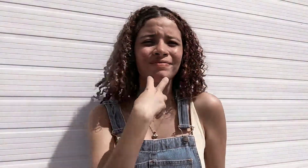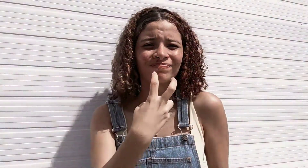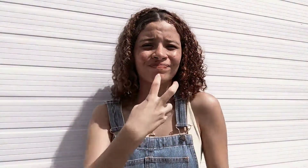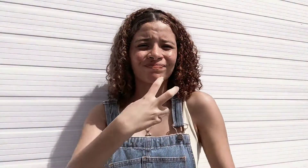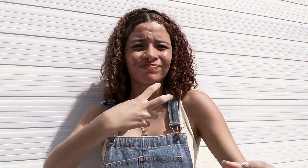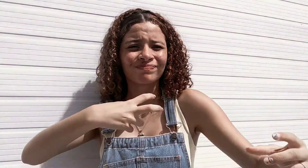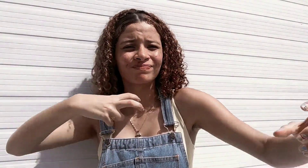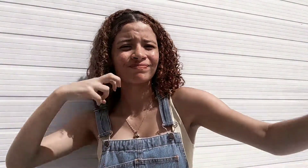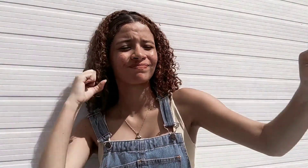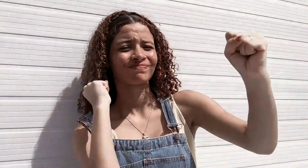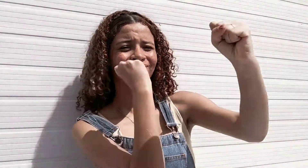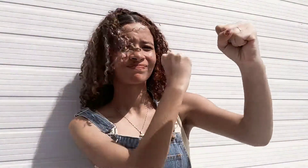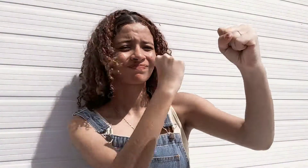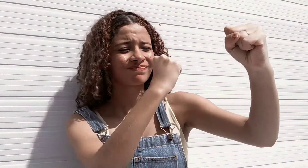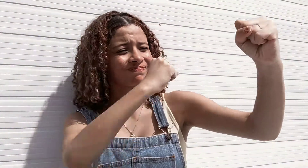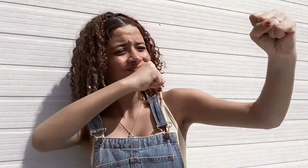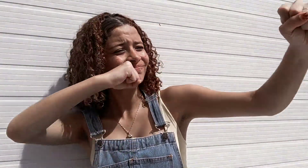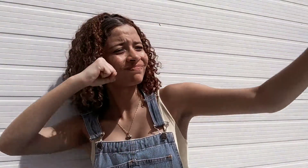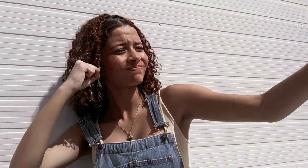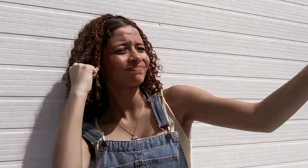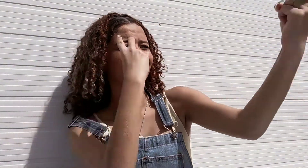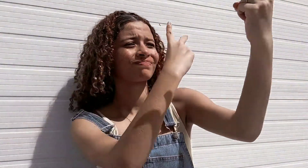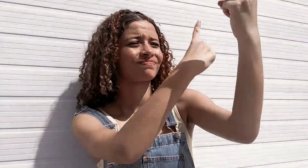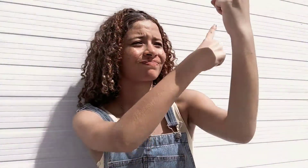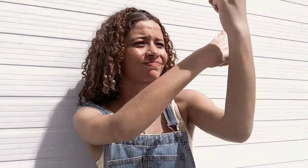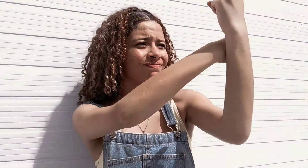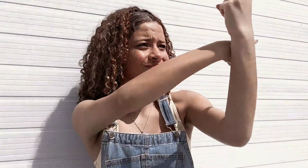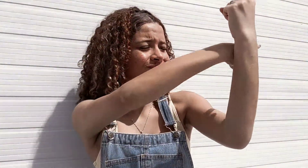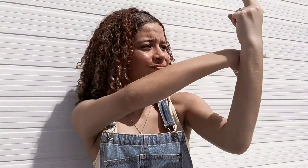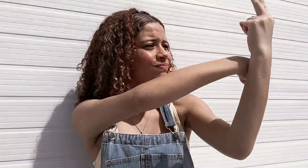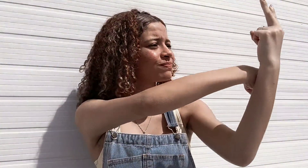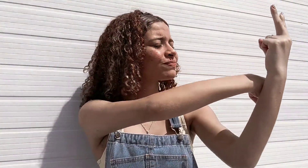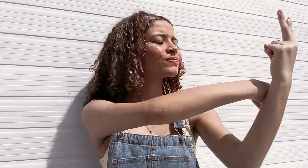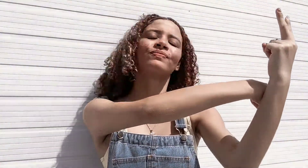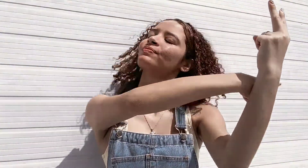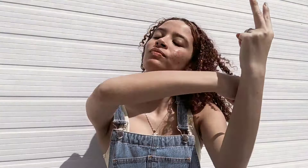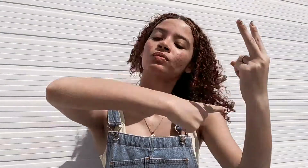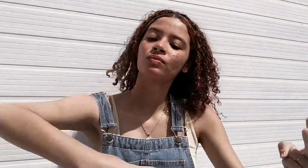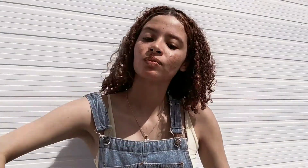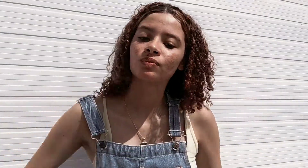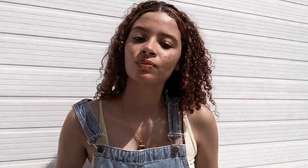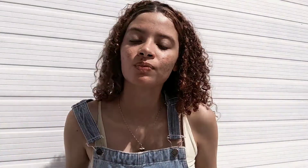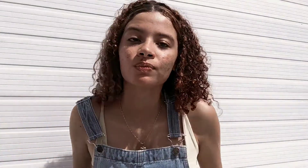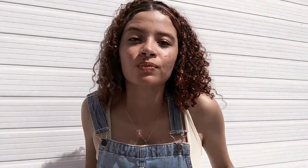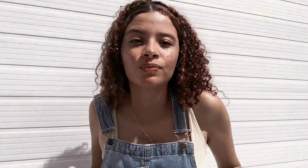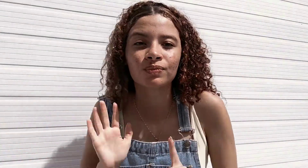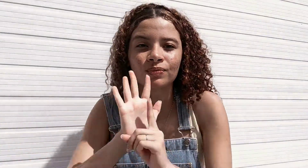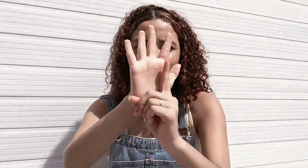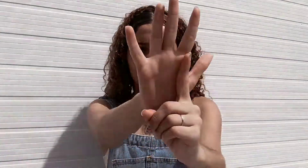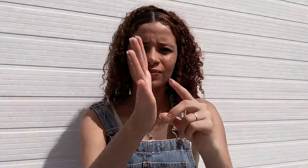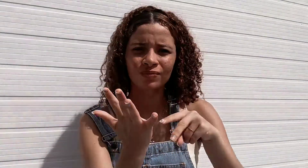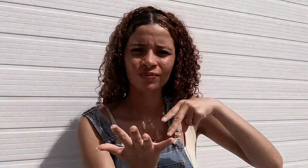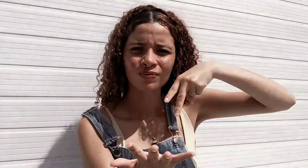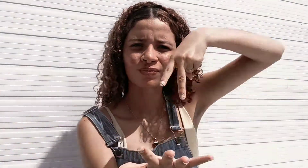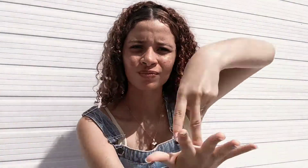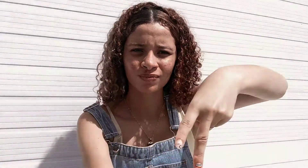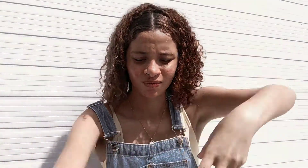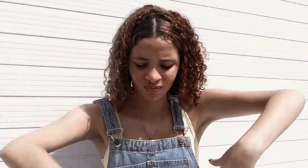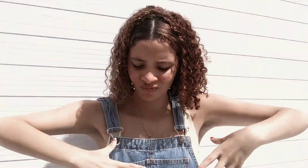voz é meu império, a minha proteção Eu vim pra te mostrar a força que eu